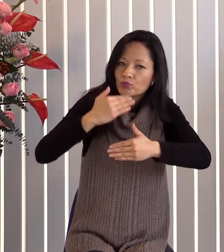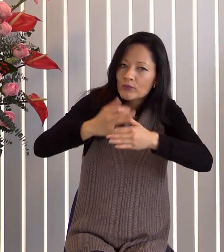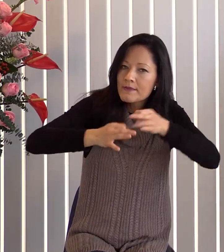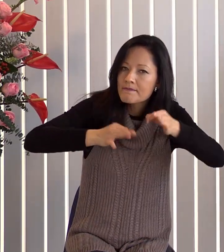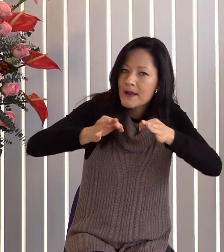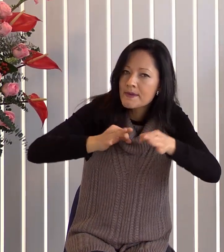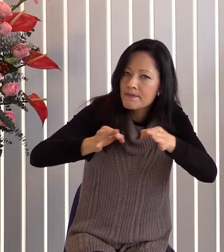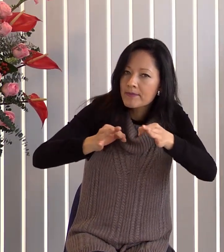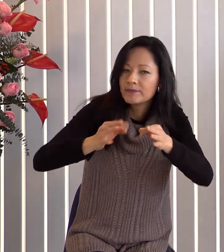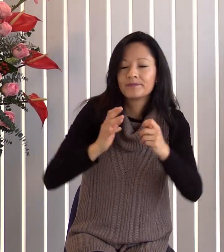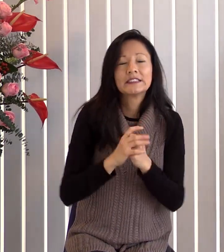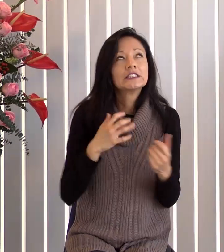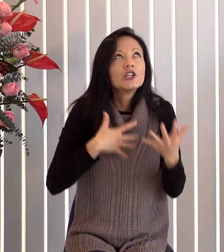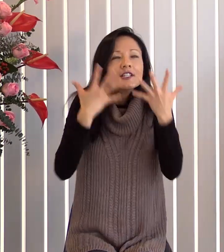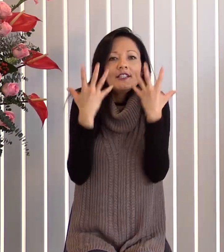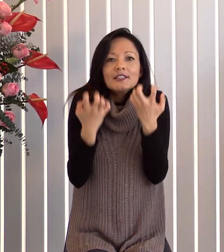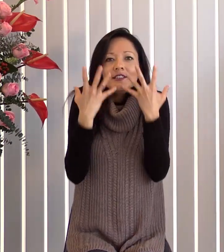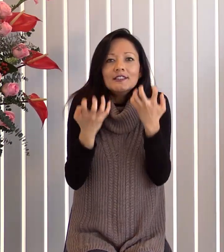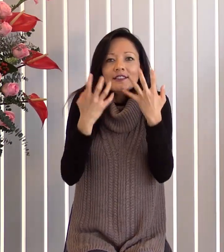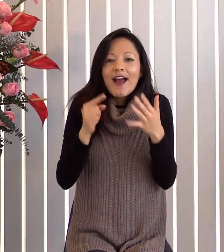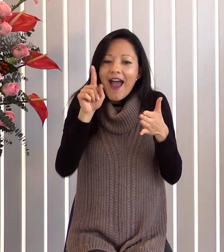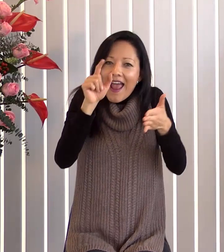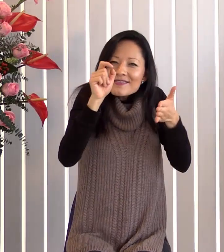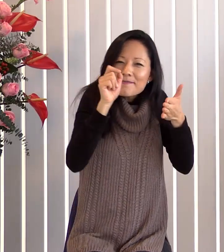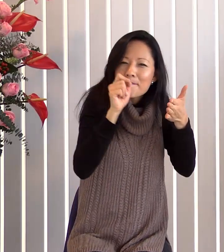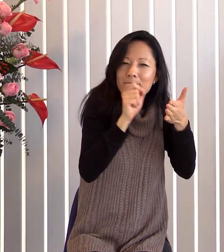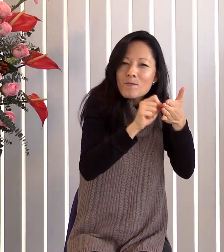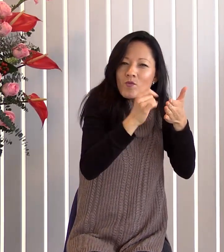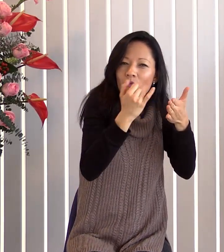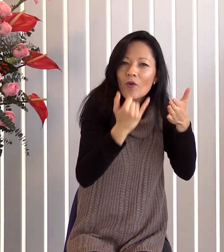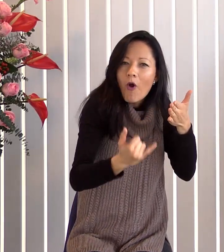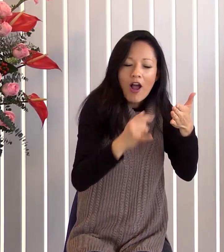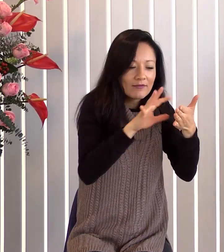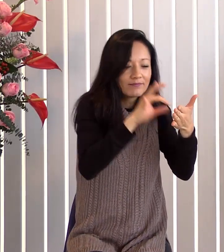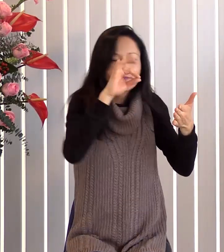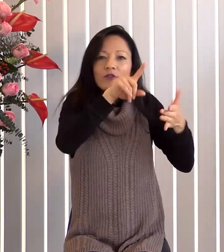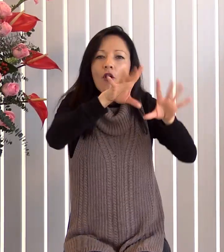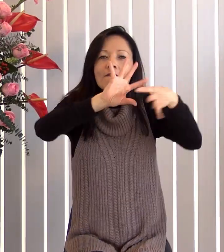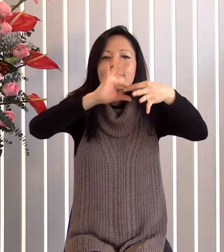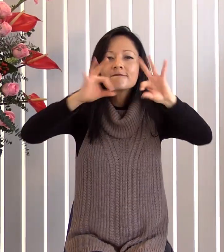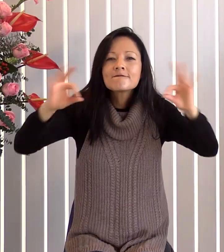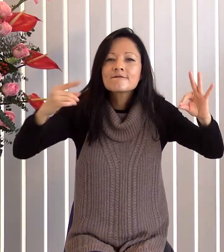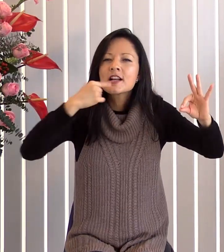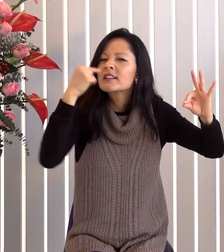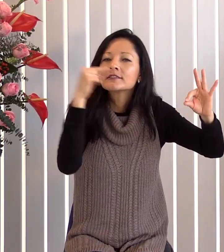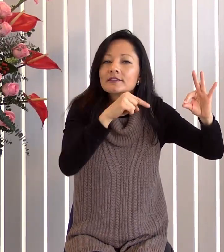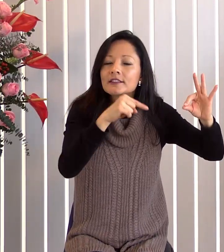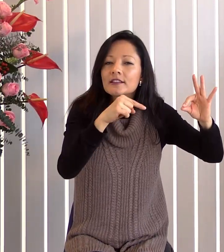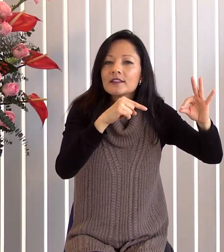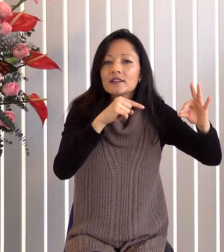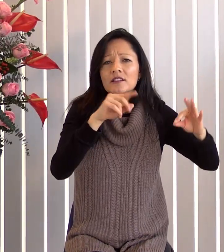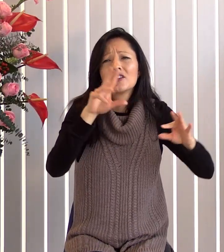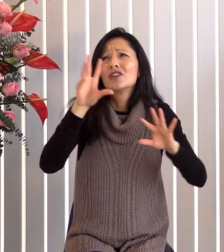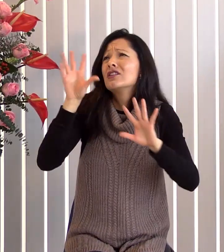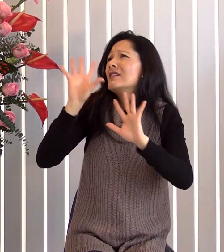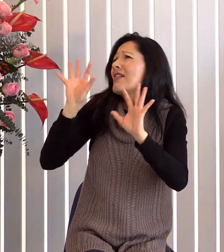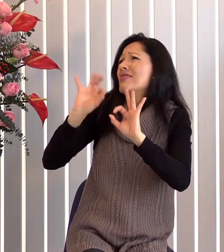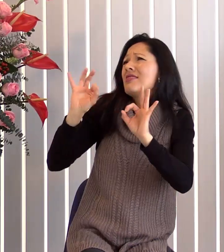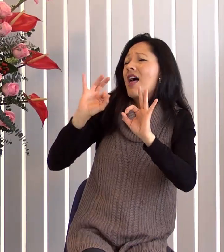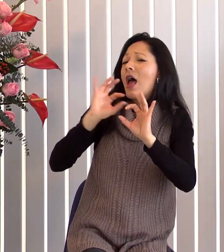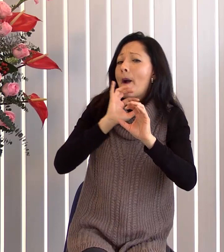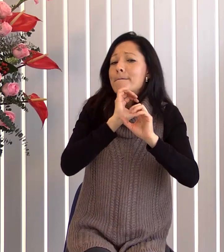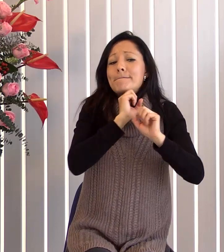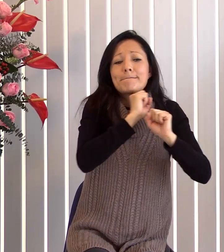yo deseaba llegar a esta frase que dice: y no nos metas